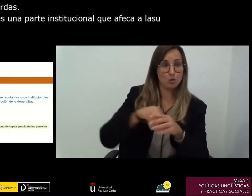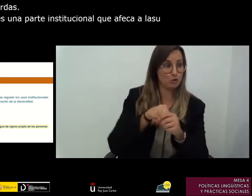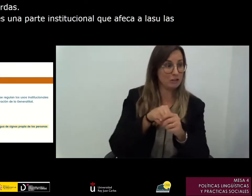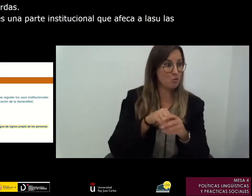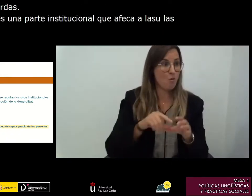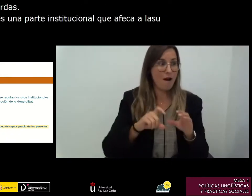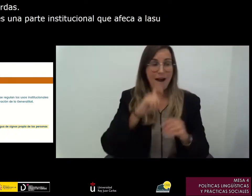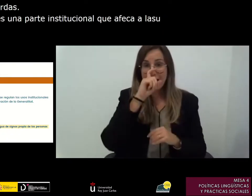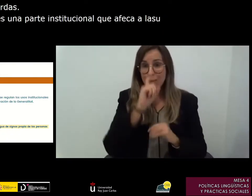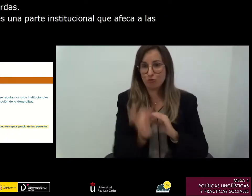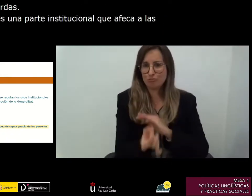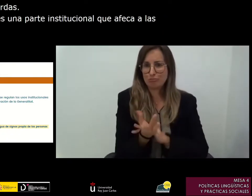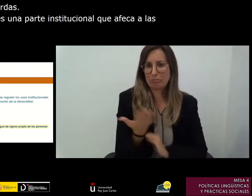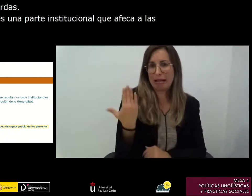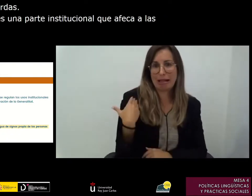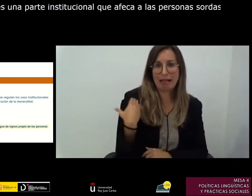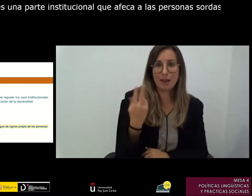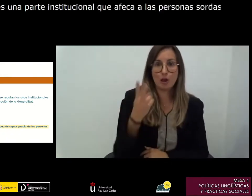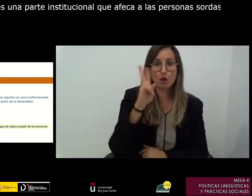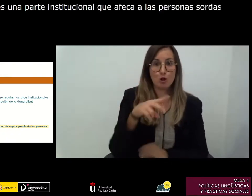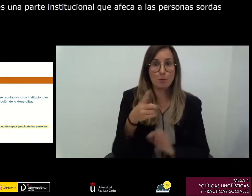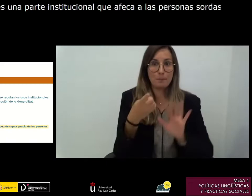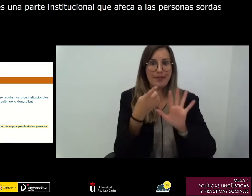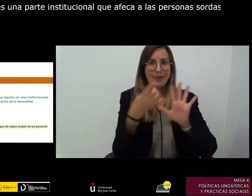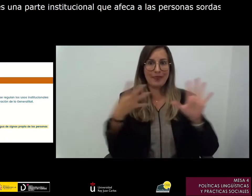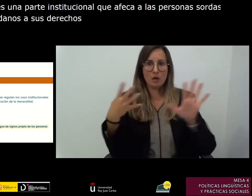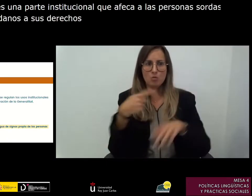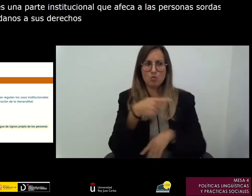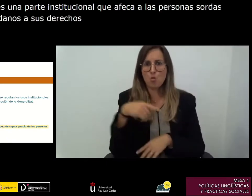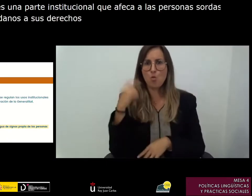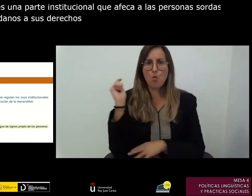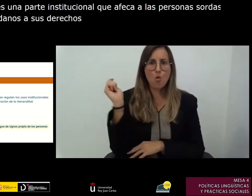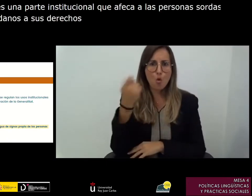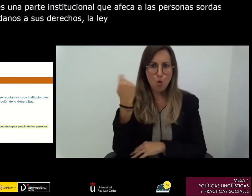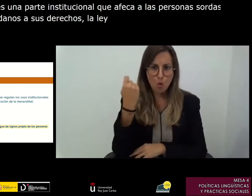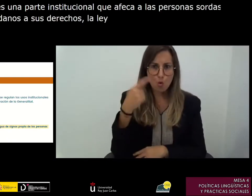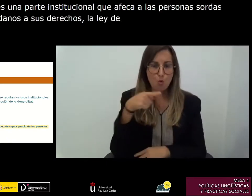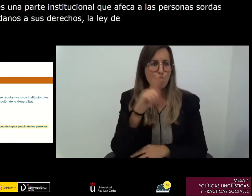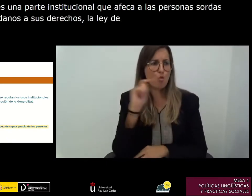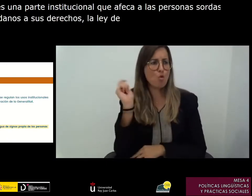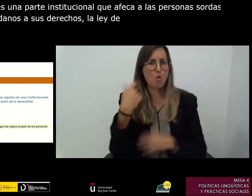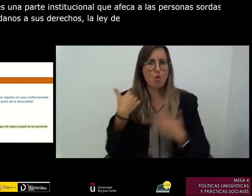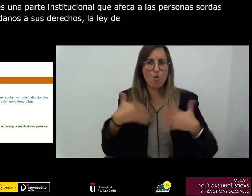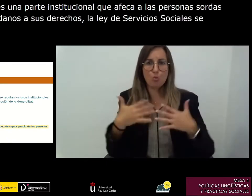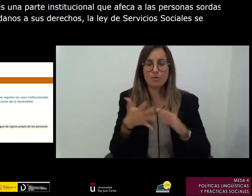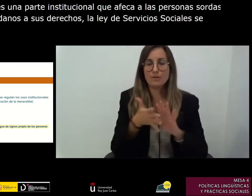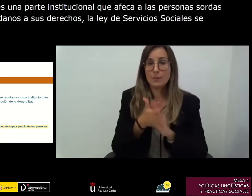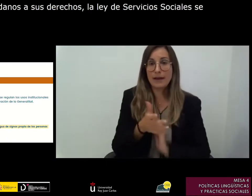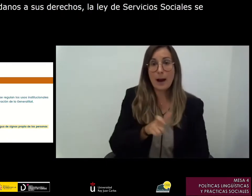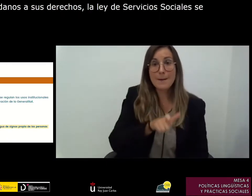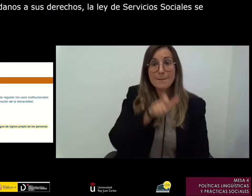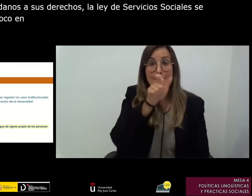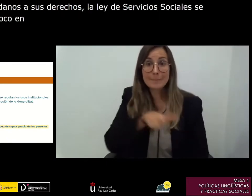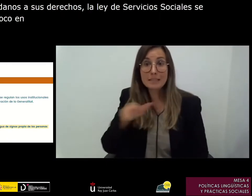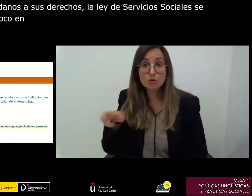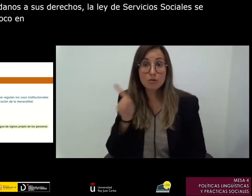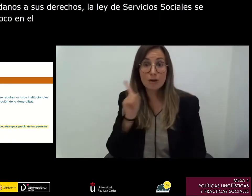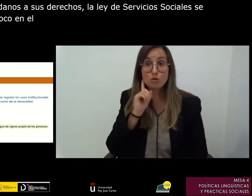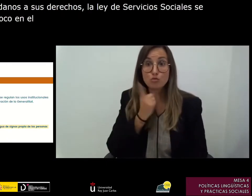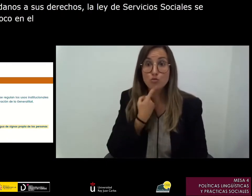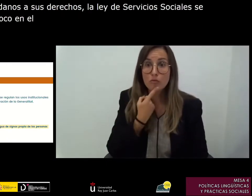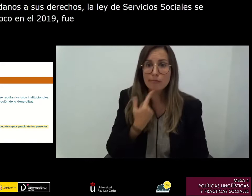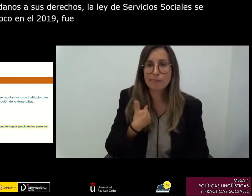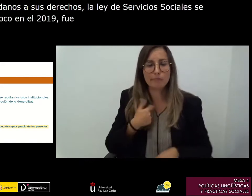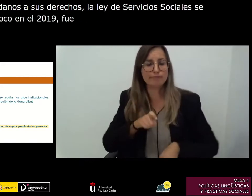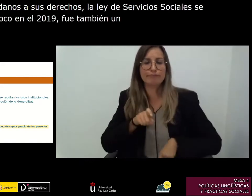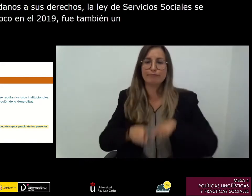derechos. La Ley de Servicios Sociales se creó hace poco, en el 2019, fue también un logro